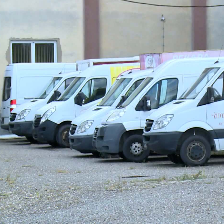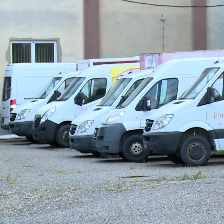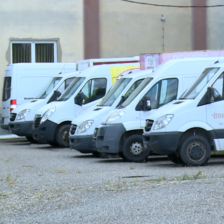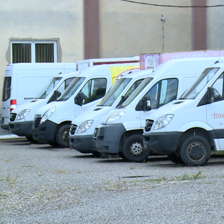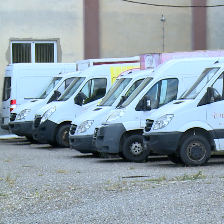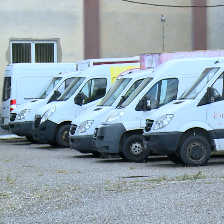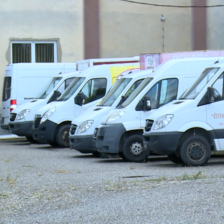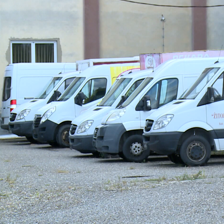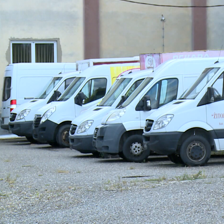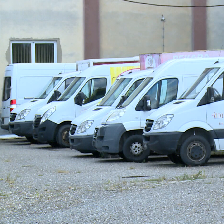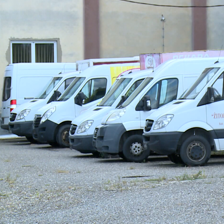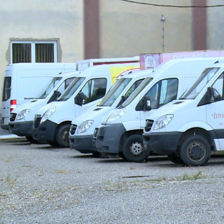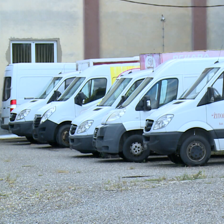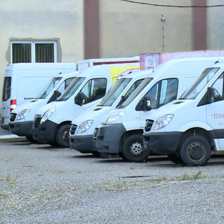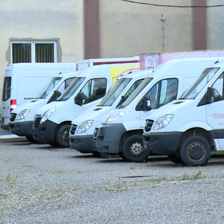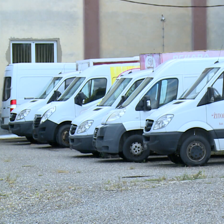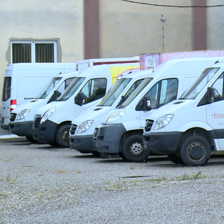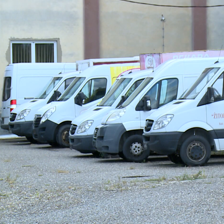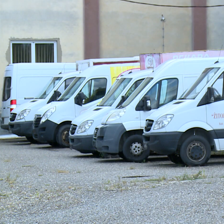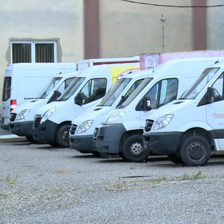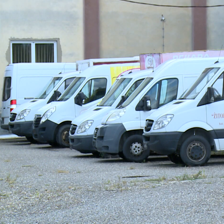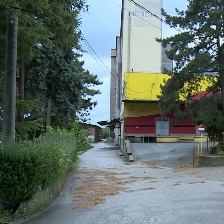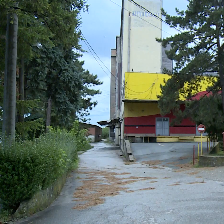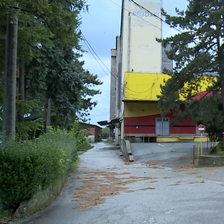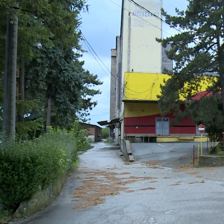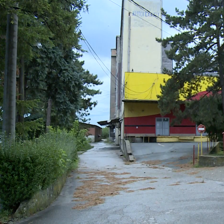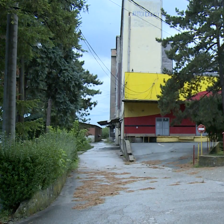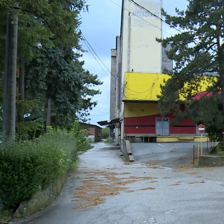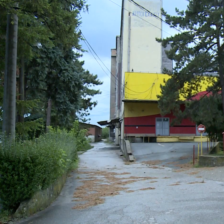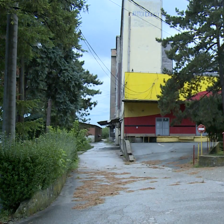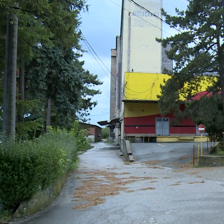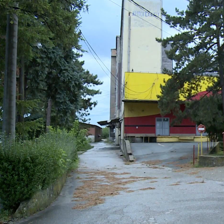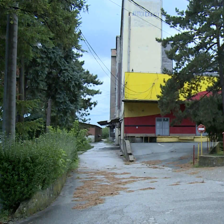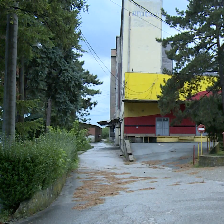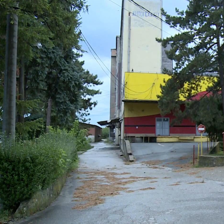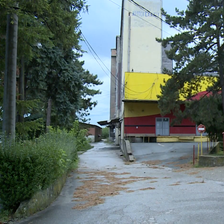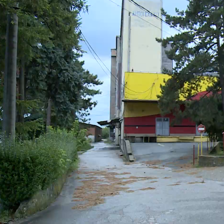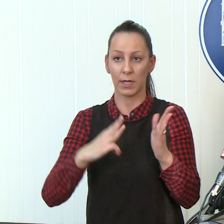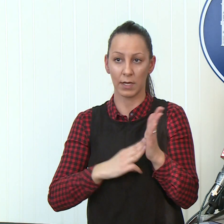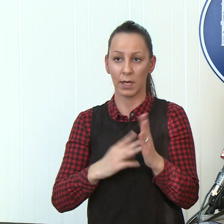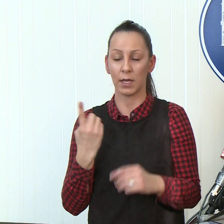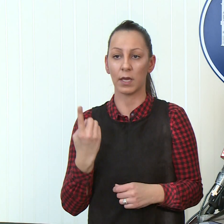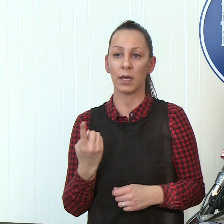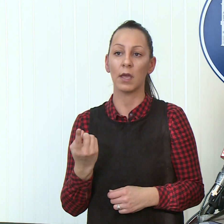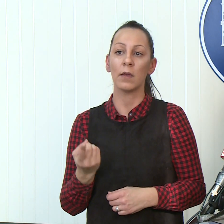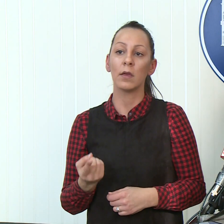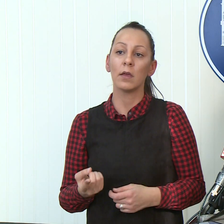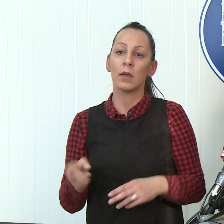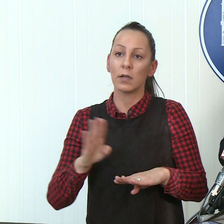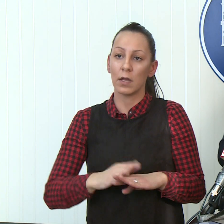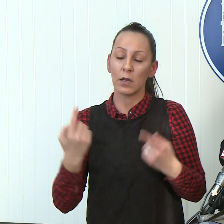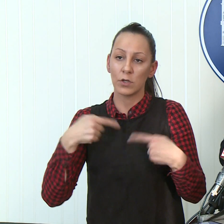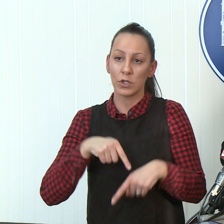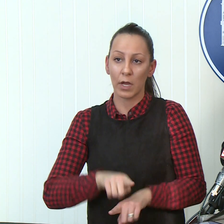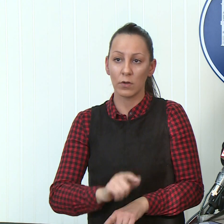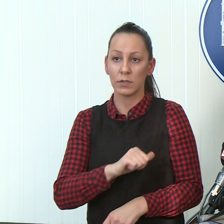uprava potražuje oko 600 hiljada maraka, Fond zdravstvenog osiguranja 420 hiljada maraka. Stečajni upravnik